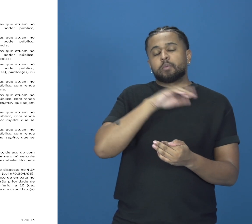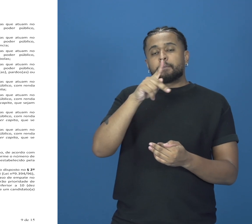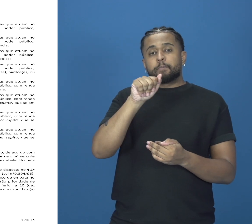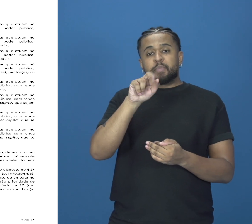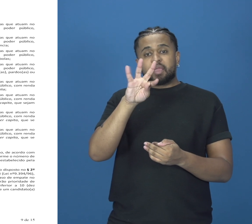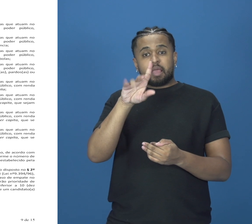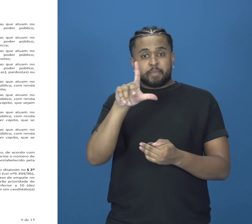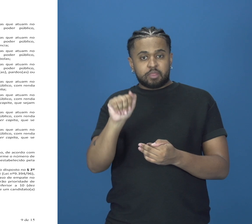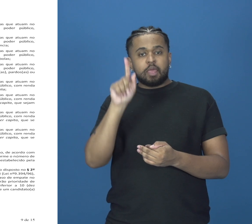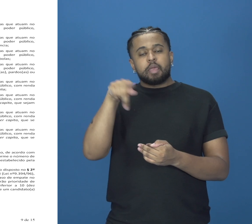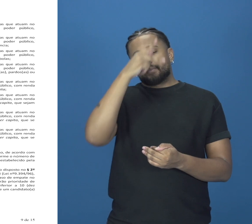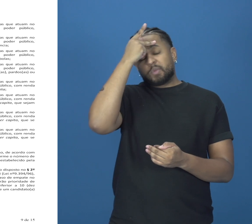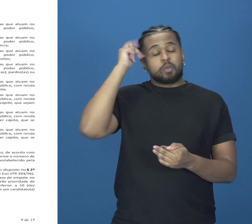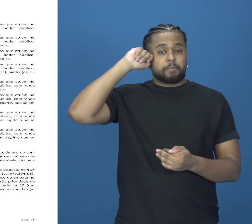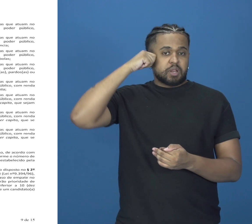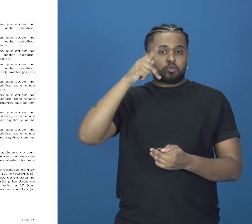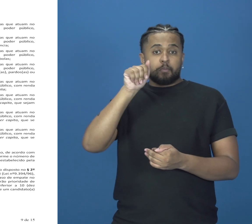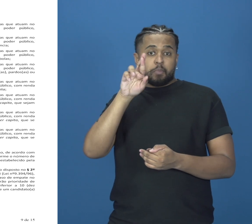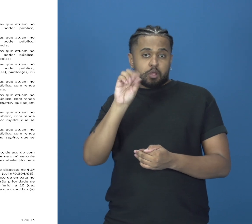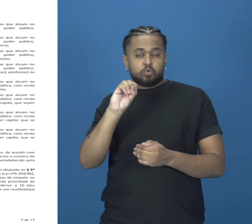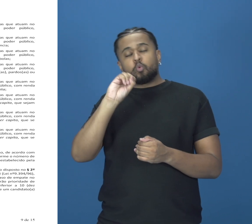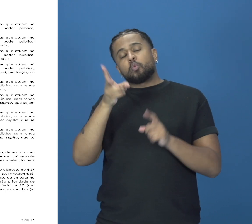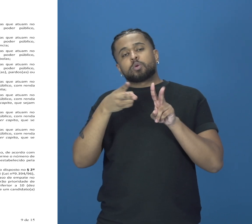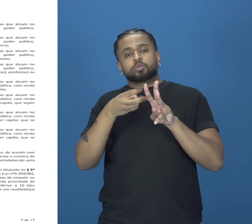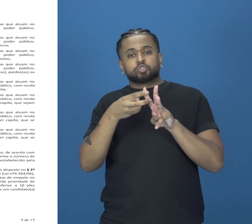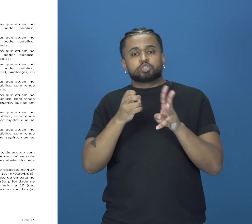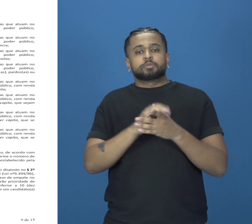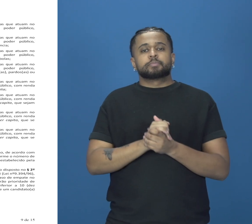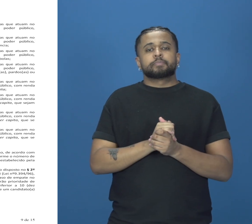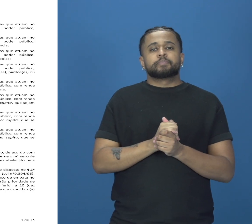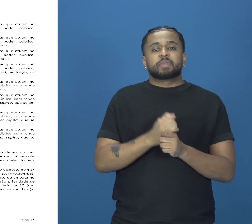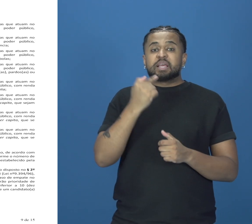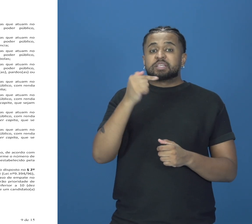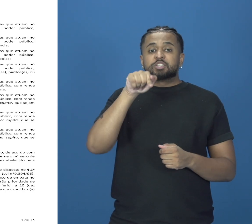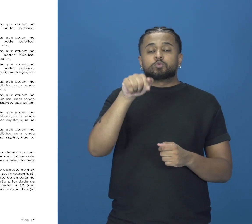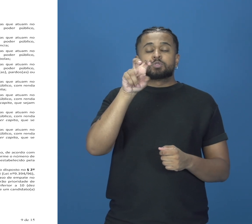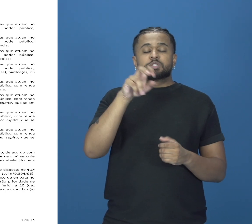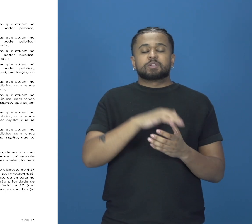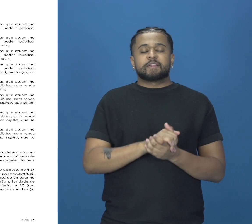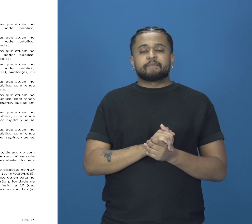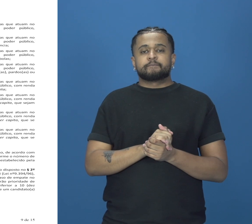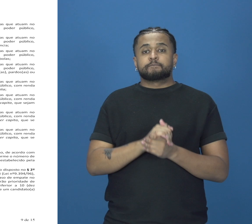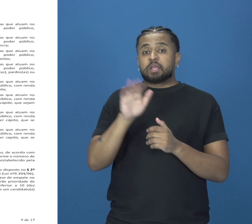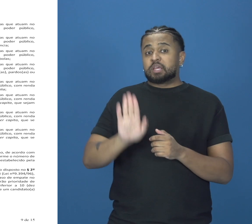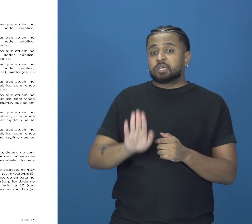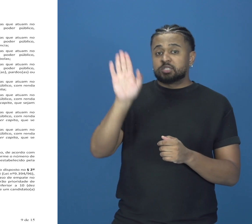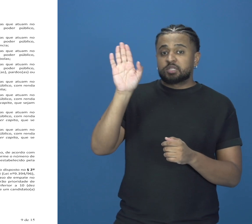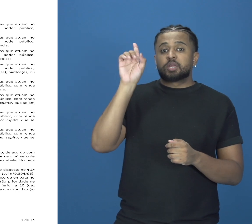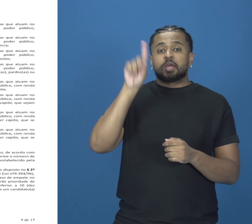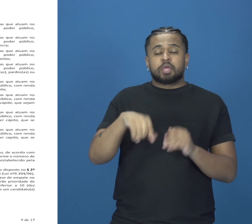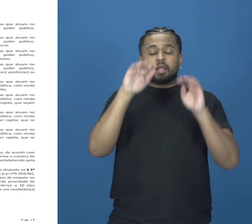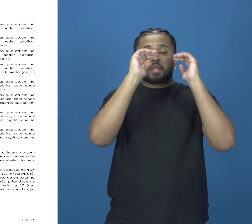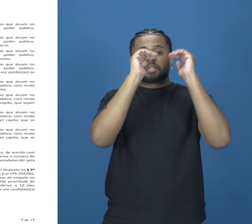que se autodeclararem pretos, pardos ou indígenas. 7.5. Os candidatos